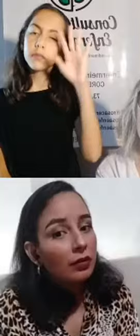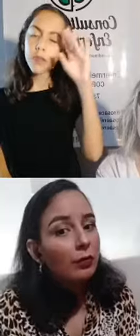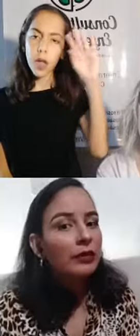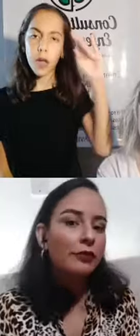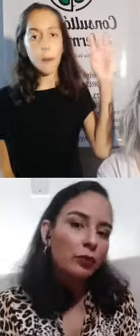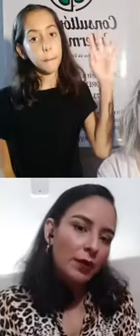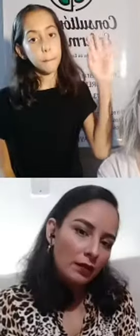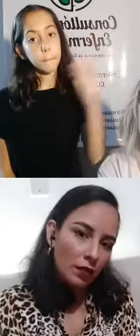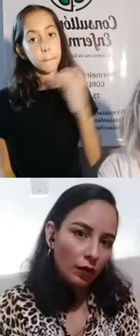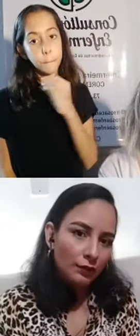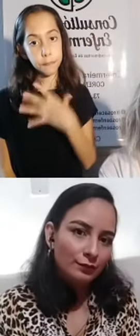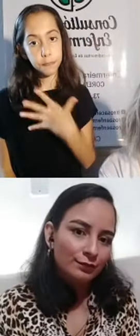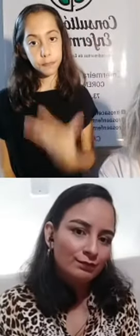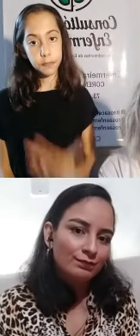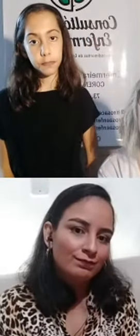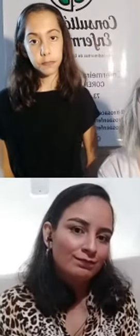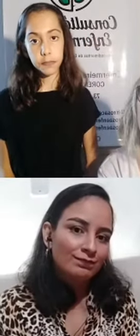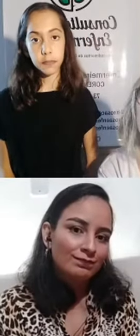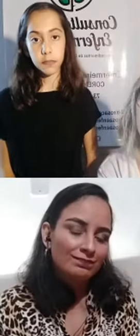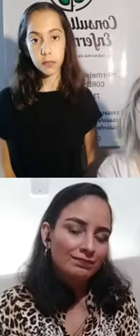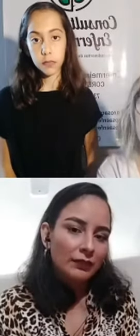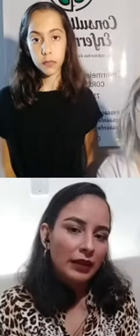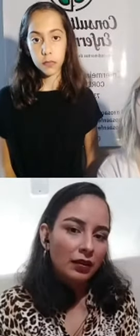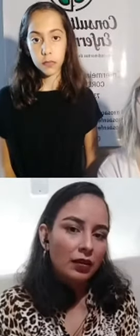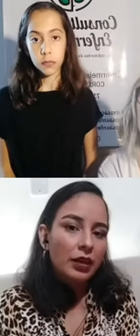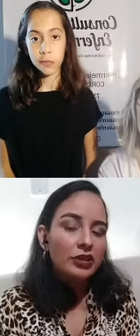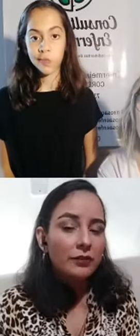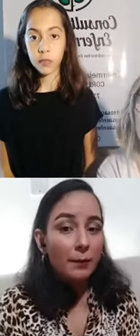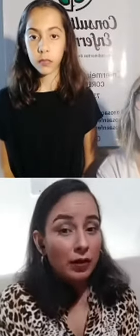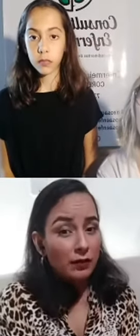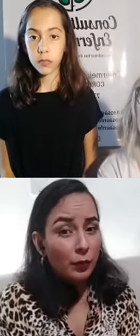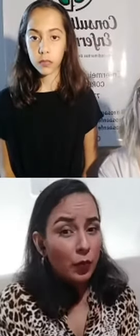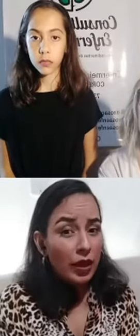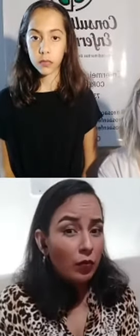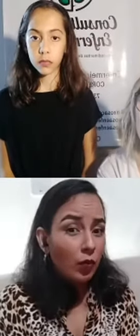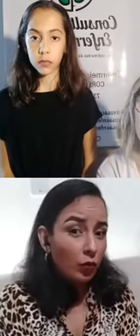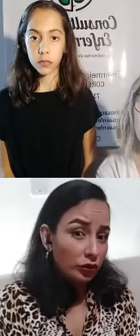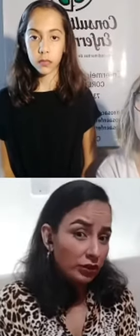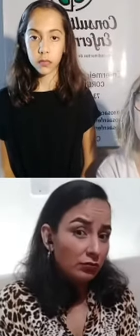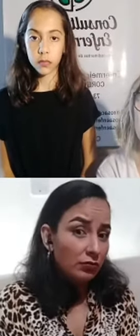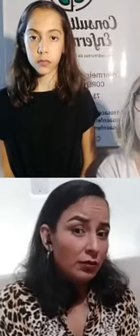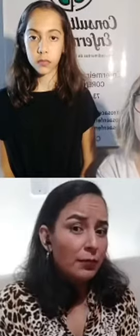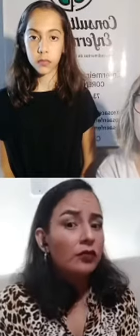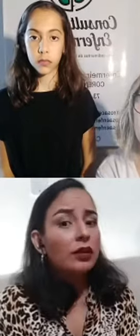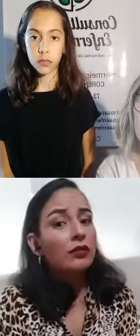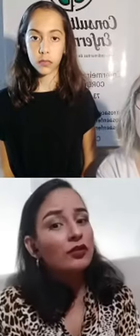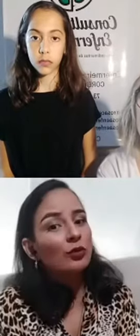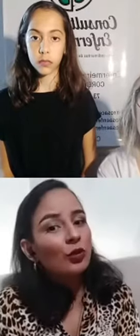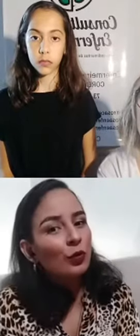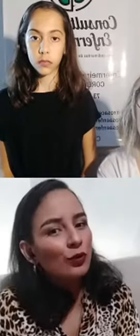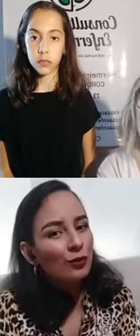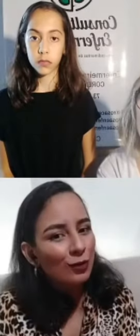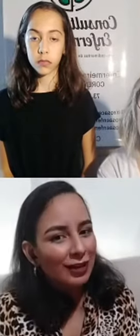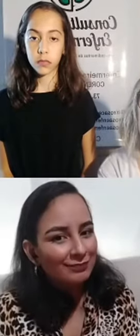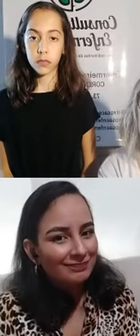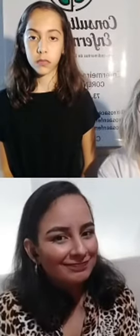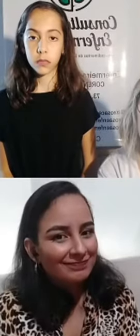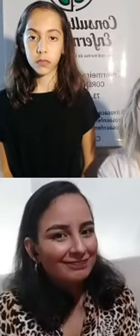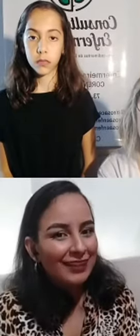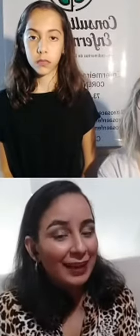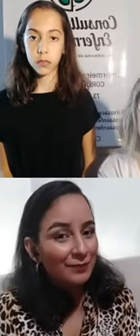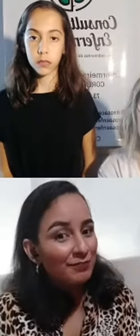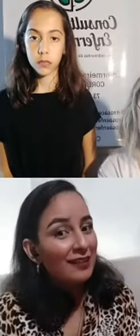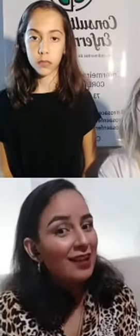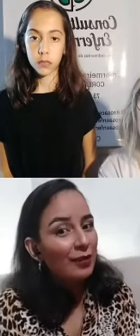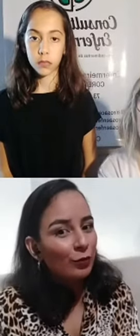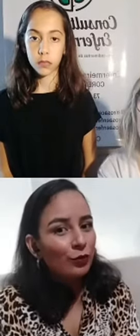vacina, não manda filho para a escola, né? Quem tiver, por exemplo, eu hoje, meus filhos estudam em Uruçuca,